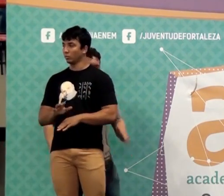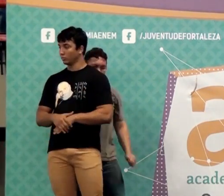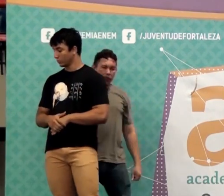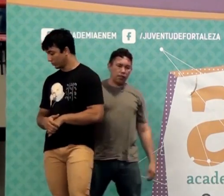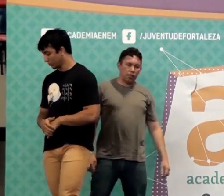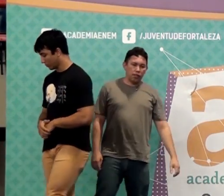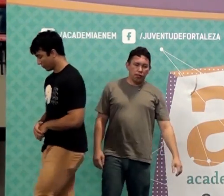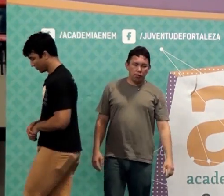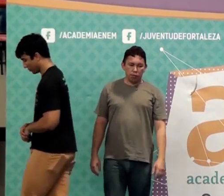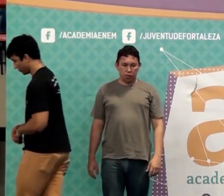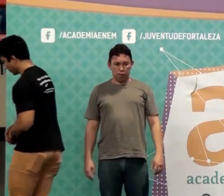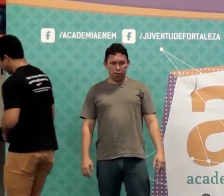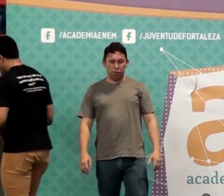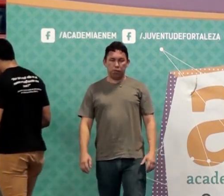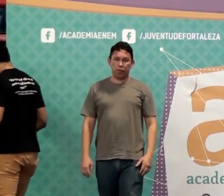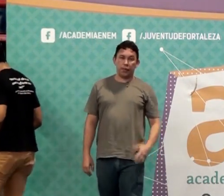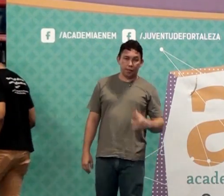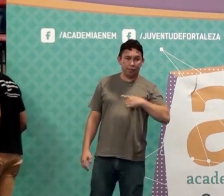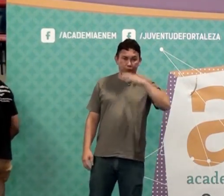indolente.